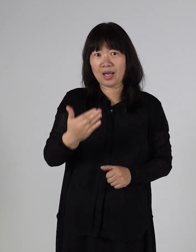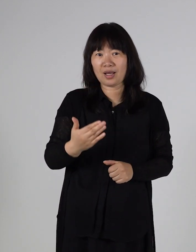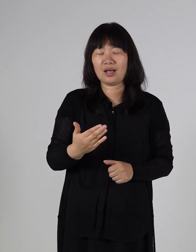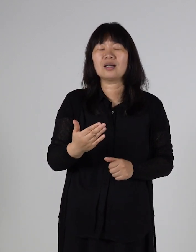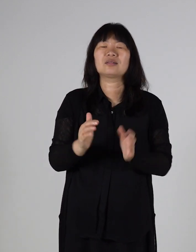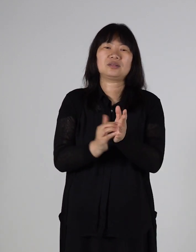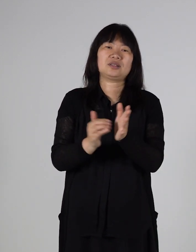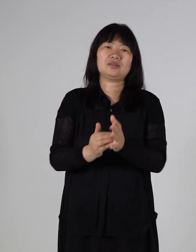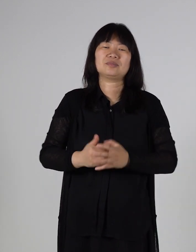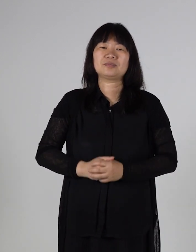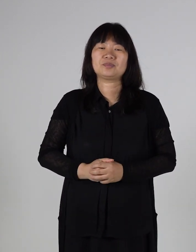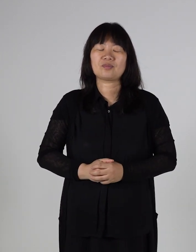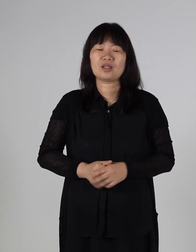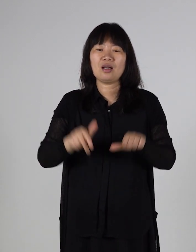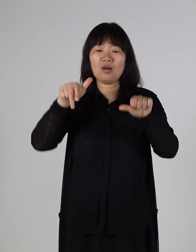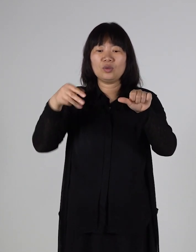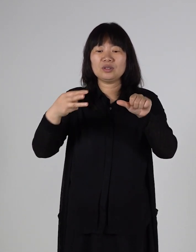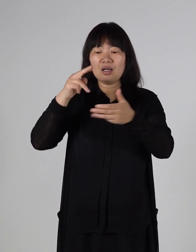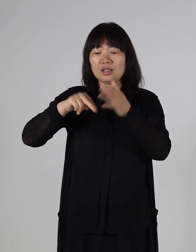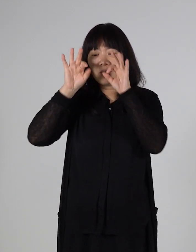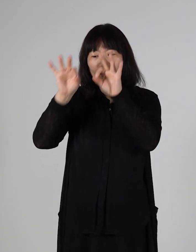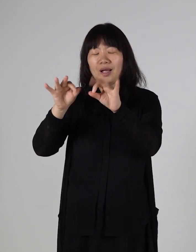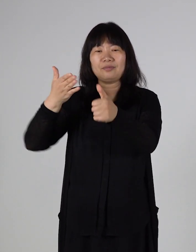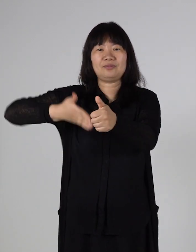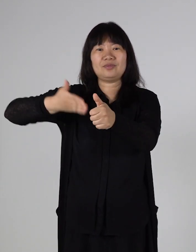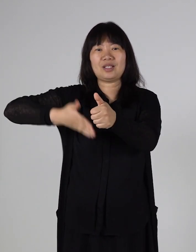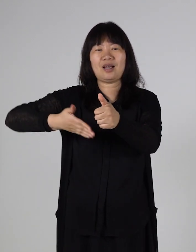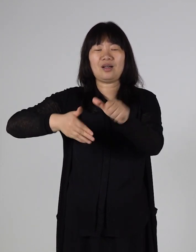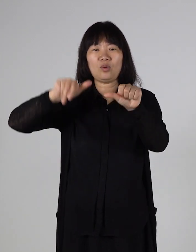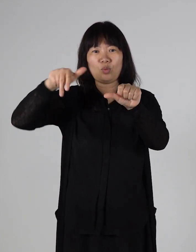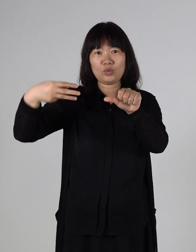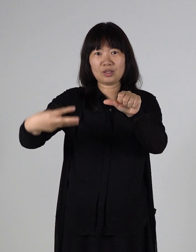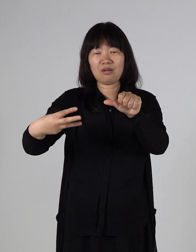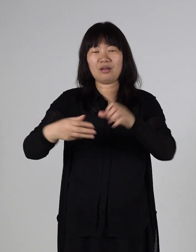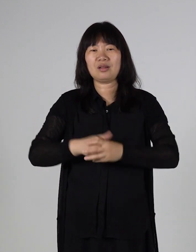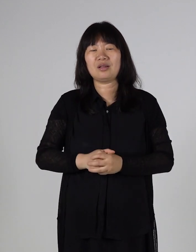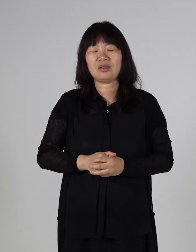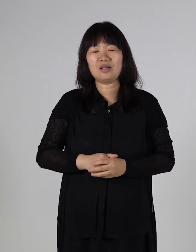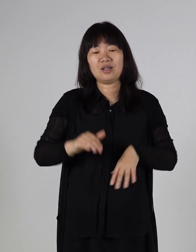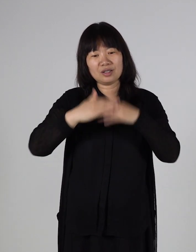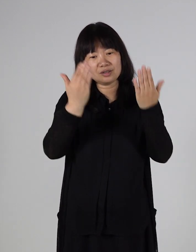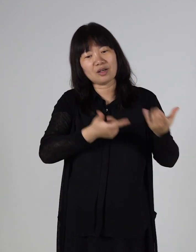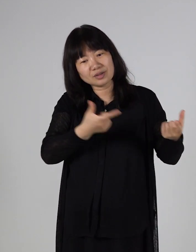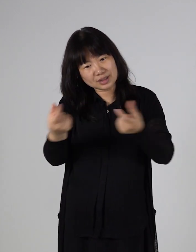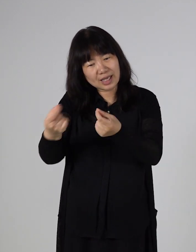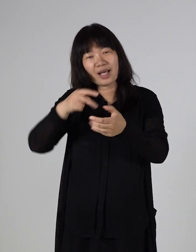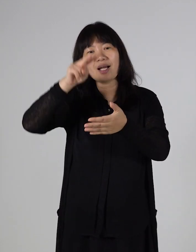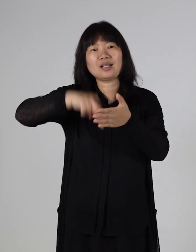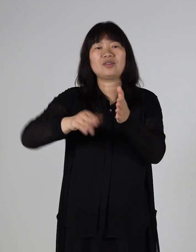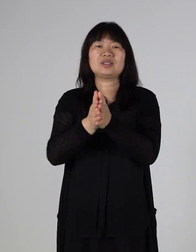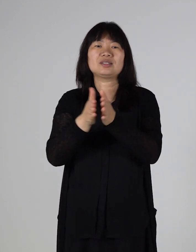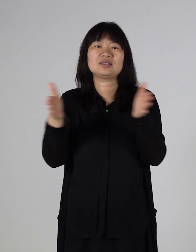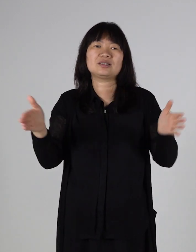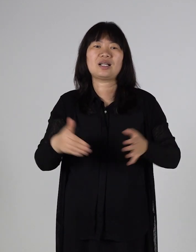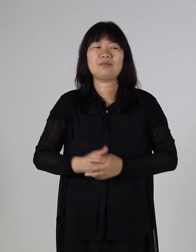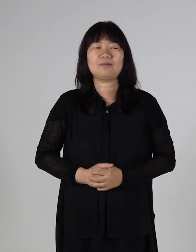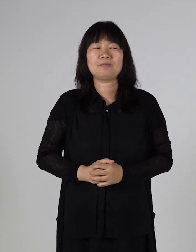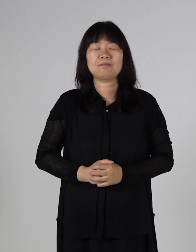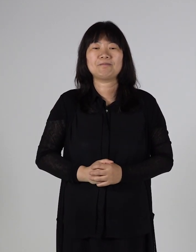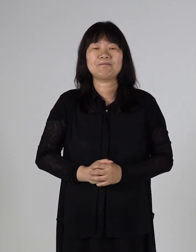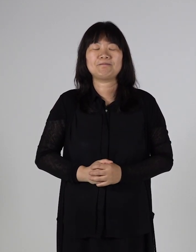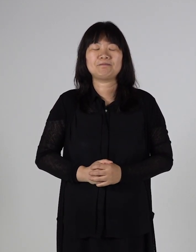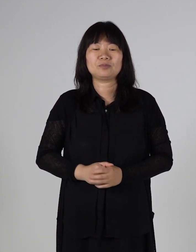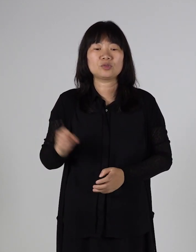행위인데, 자, 5절을 한번 볼까요? 5절을 우리 전체가 한번 같이 읽겠습니다.